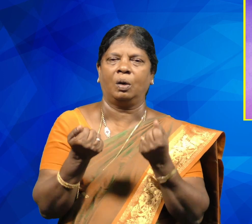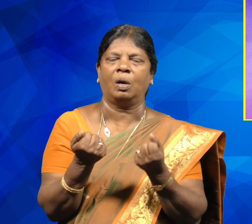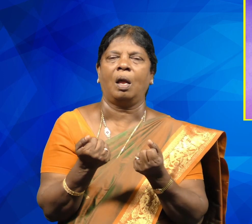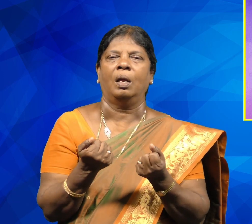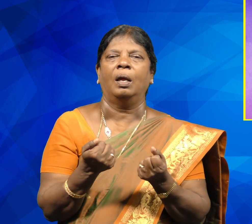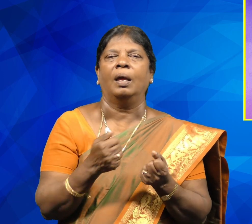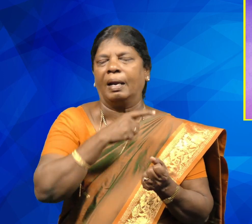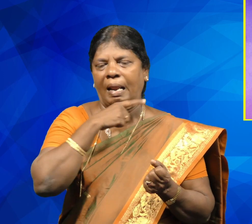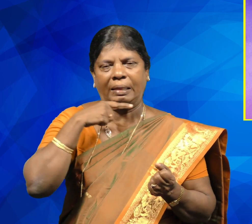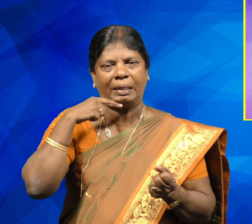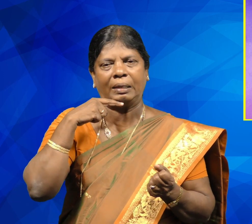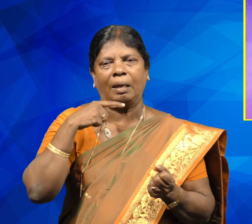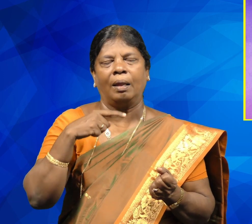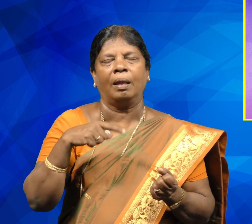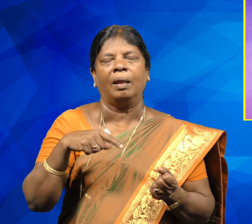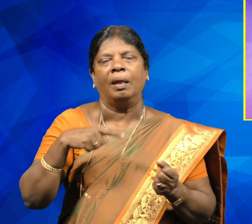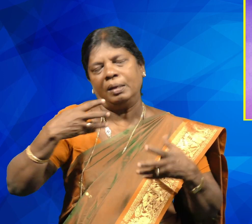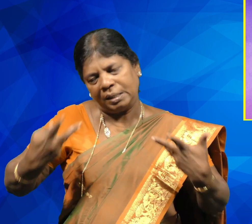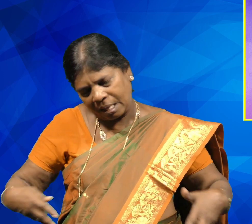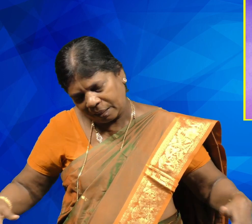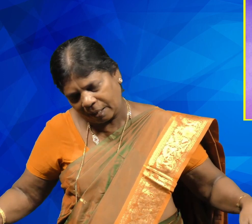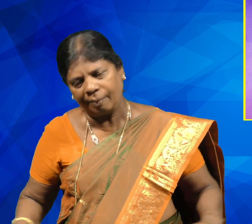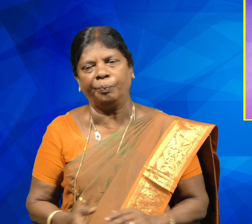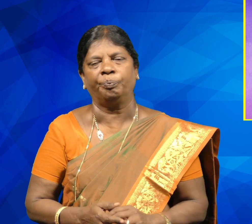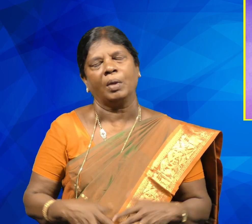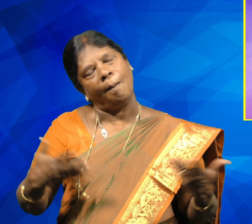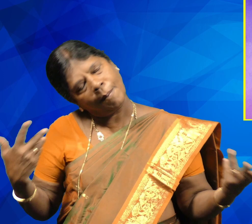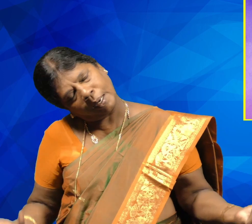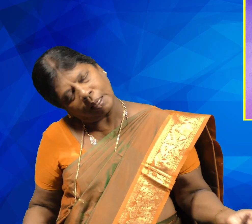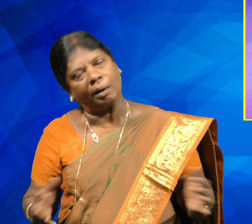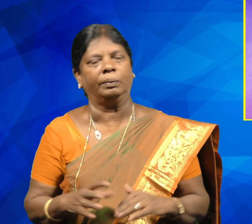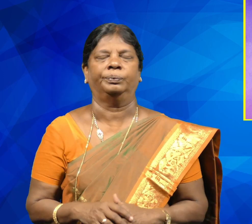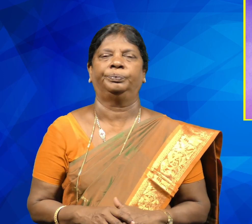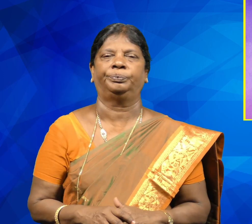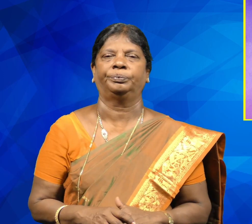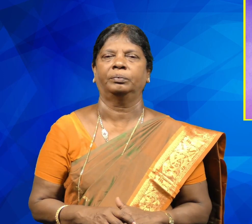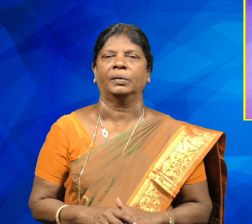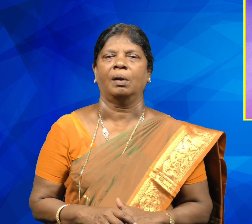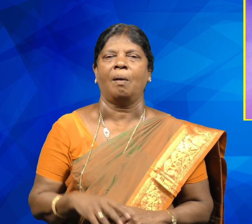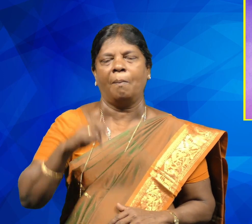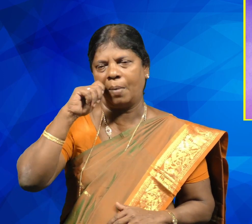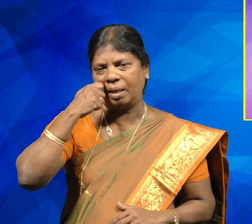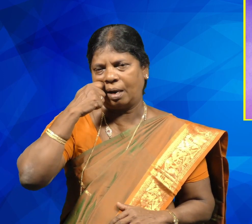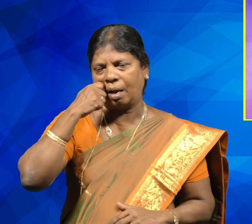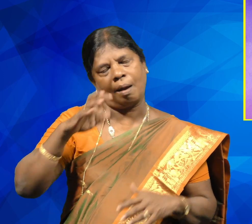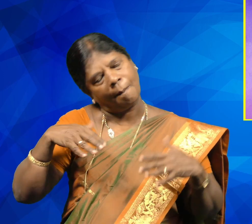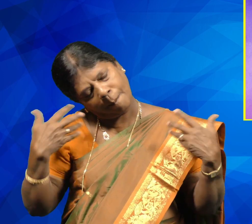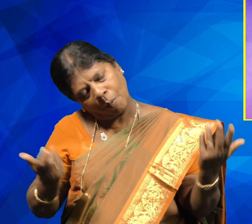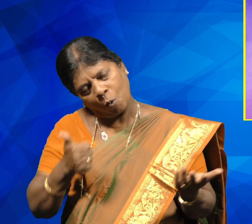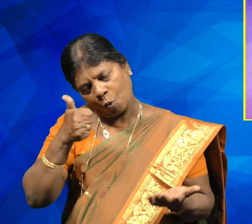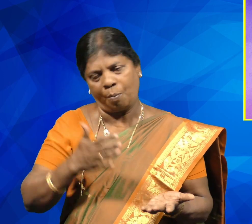தன்பால் ஏற்றுக்கொண்டார். இரத்தத்தை பலியாக சிந்தி மரித்தார்.